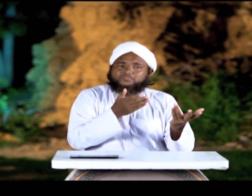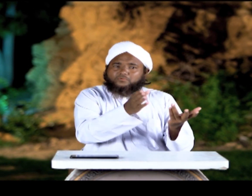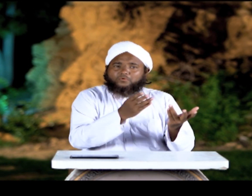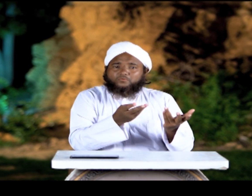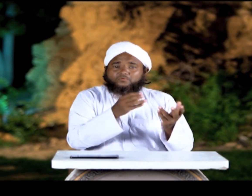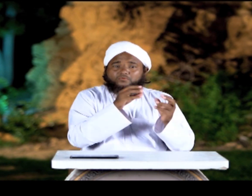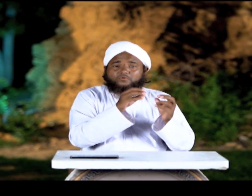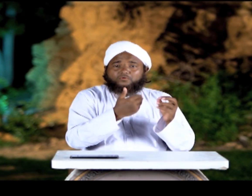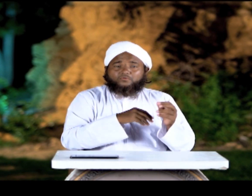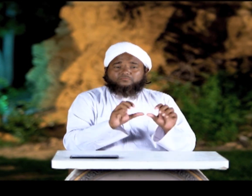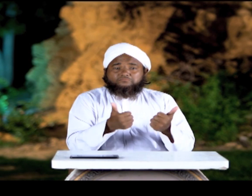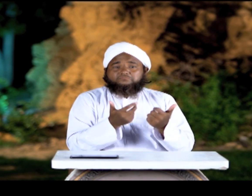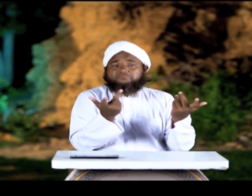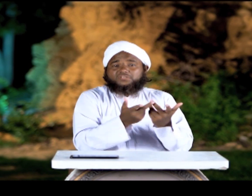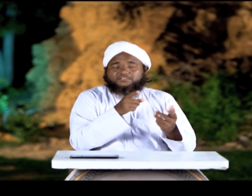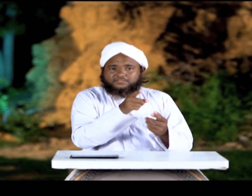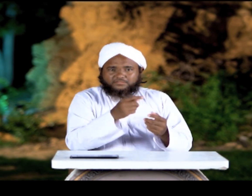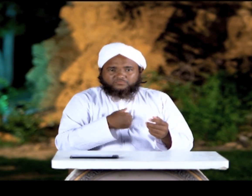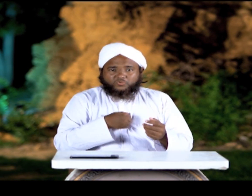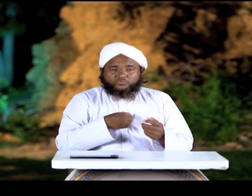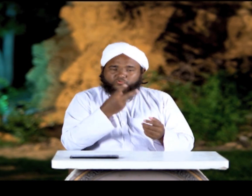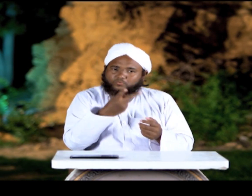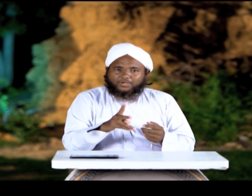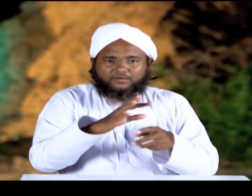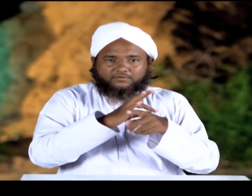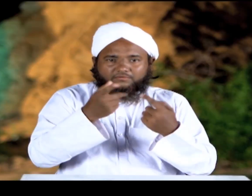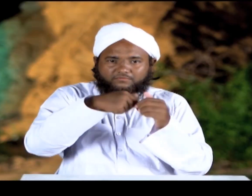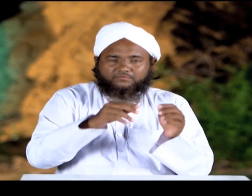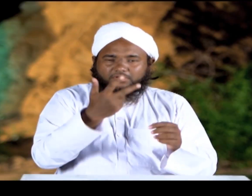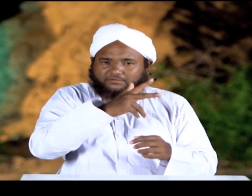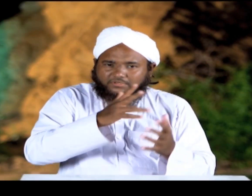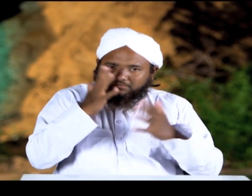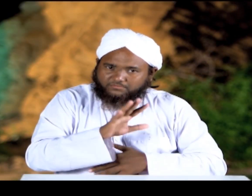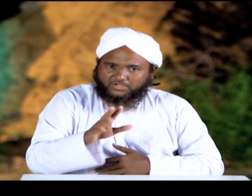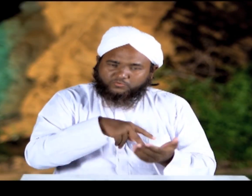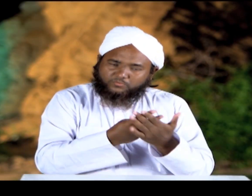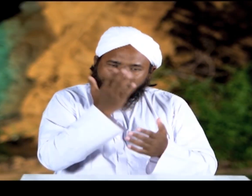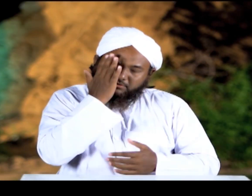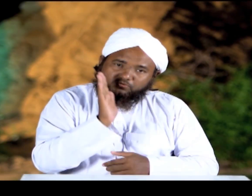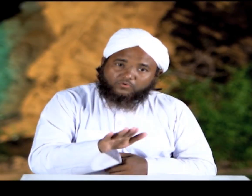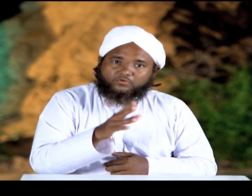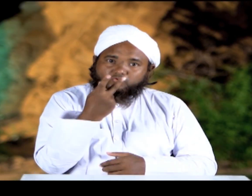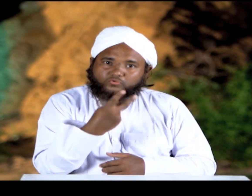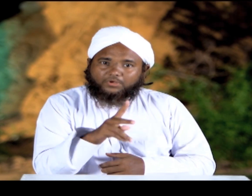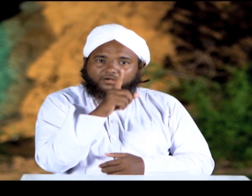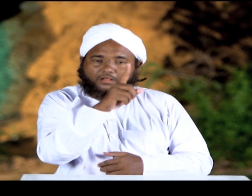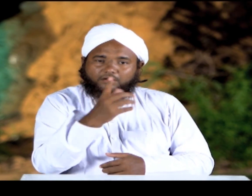یہ بھی سنا کہ ہمارا یہ پیغام بشر ہی کی طرف ہے، جاؤ انہیں ہمارا پیغام پہنچا دو۔ وہ بزرگ رحمۃ اللہ